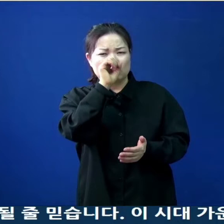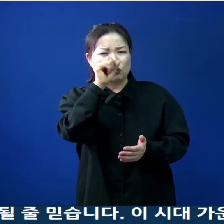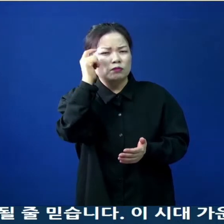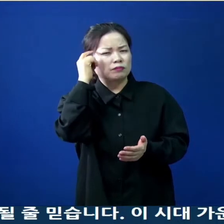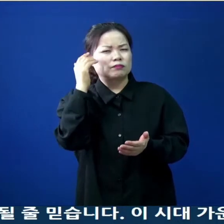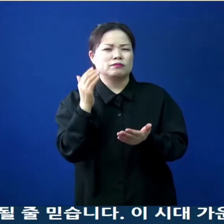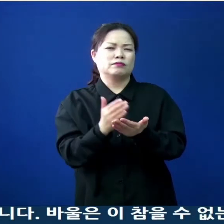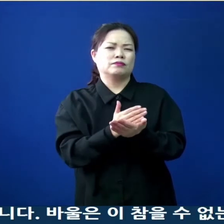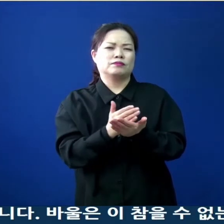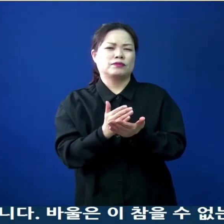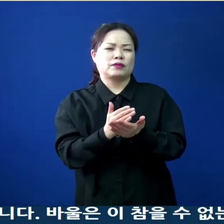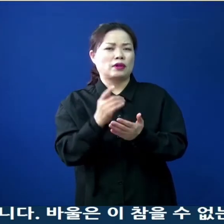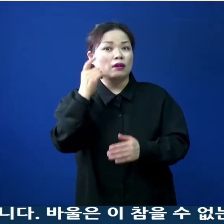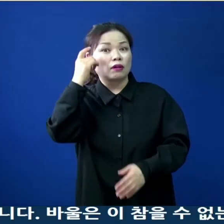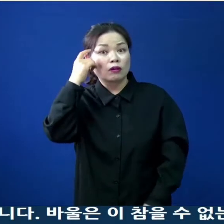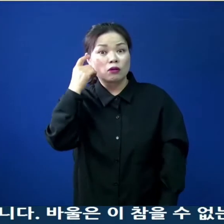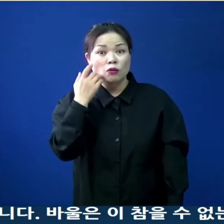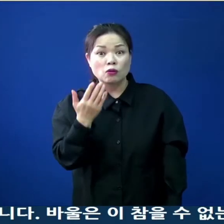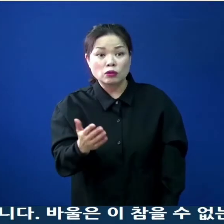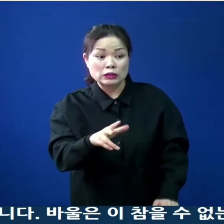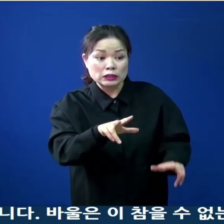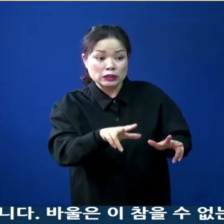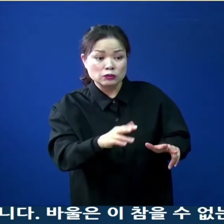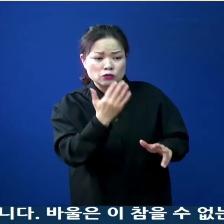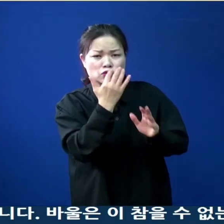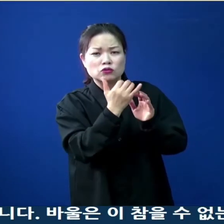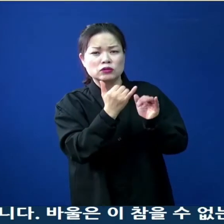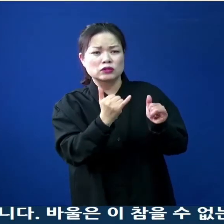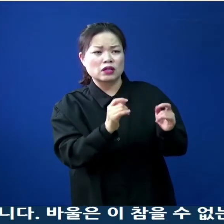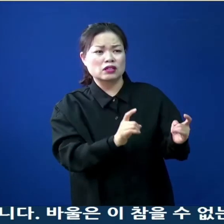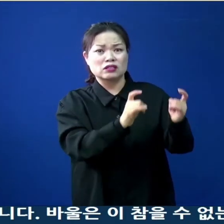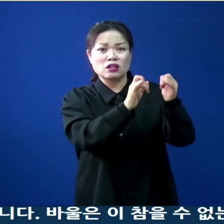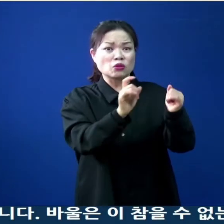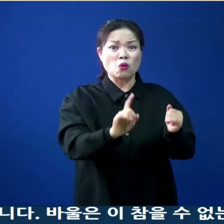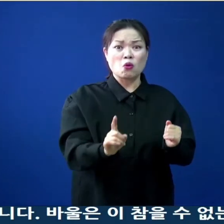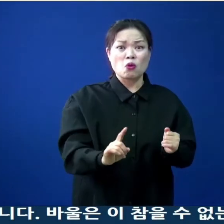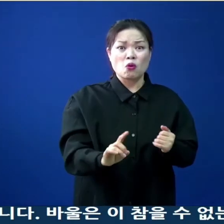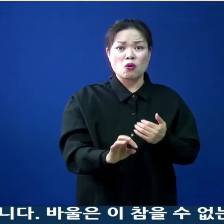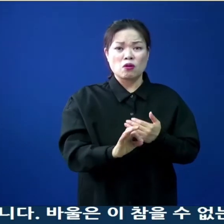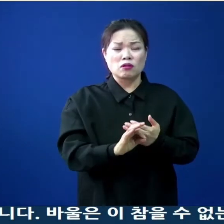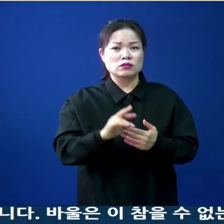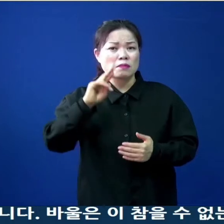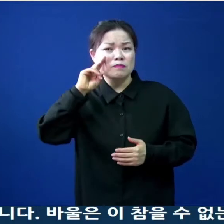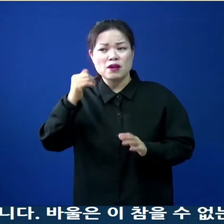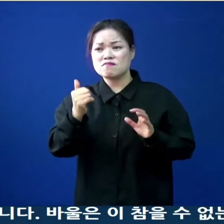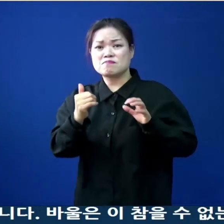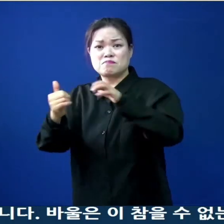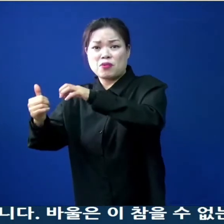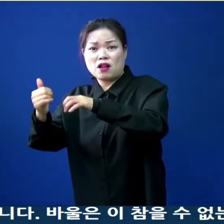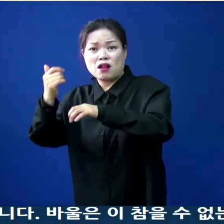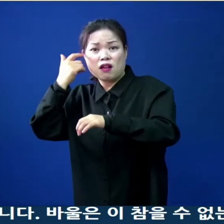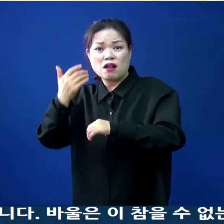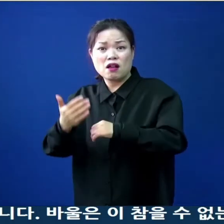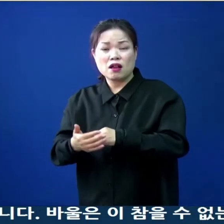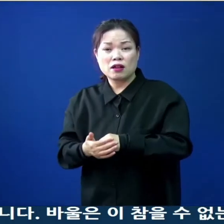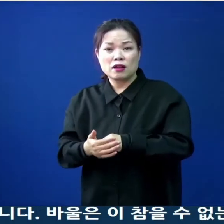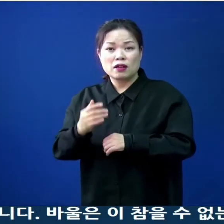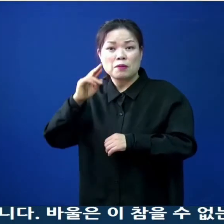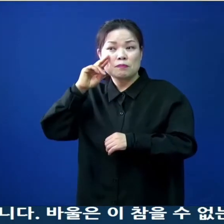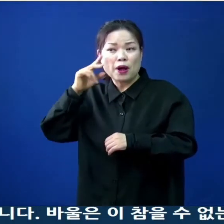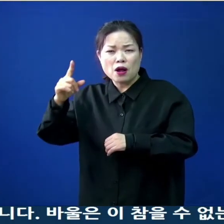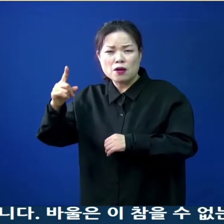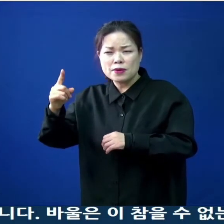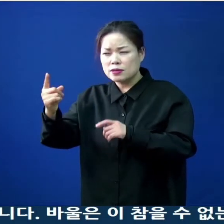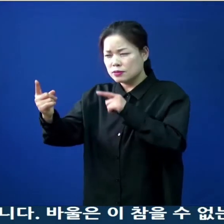판단은 아니었습니다. 생각해 보십시오. 지금 유대인 대적자들은 어떻게 하면 지금 바울을 공격할 수 있을까?